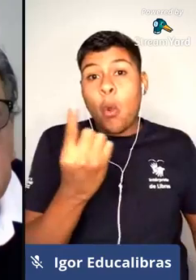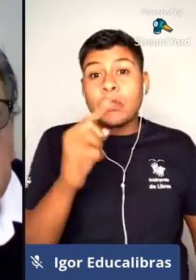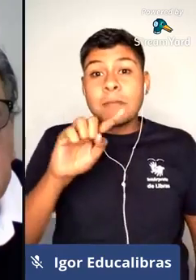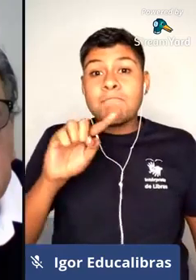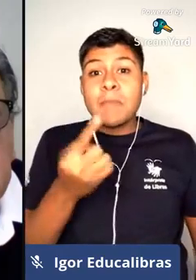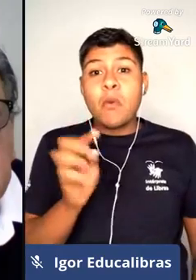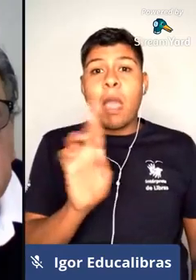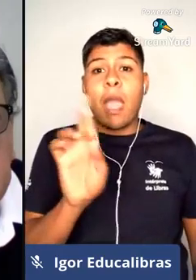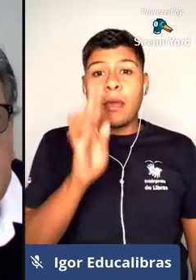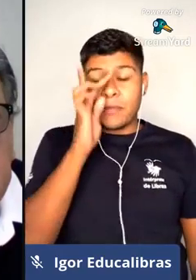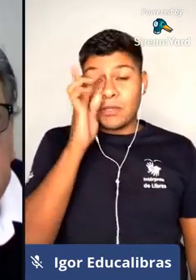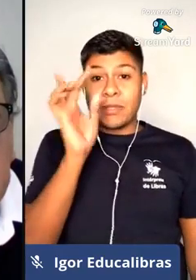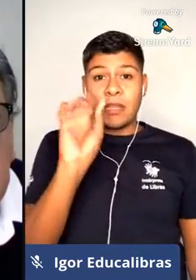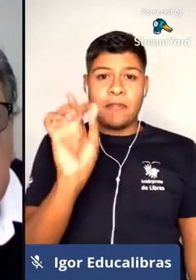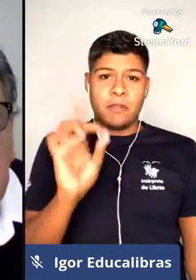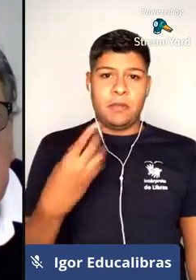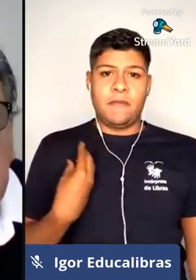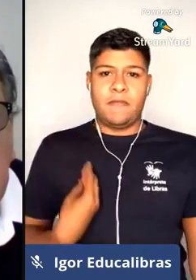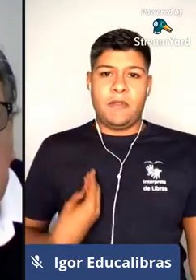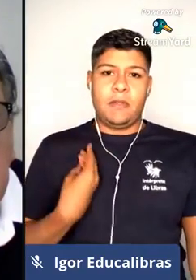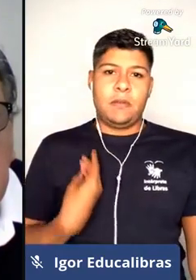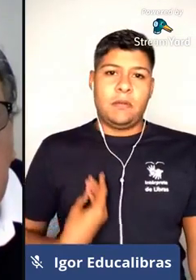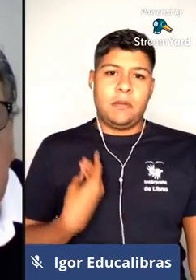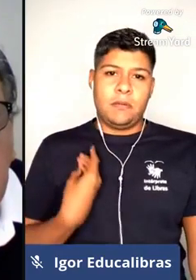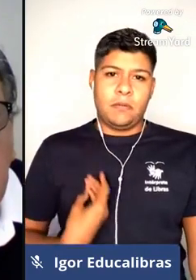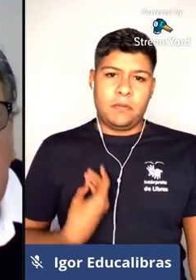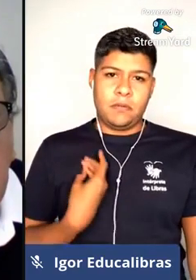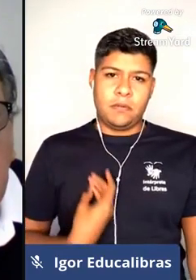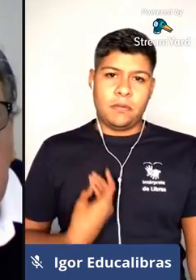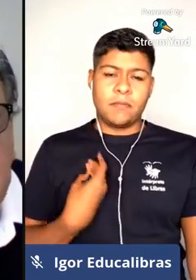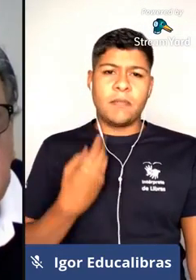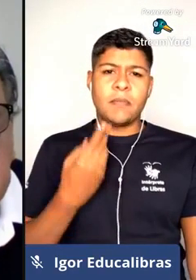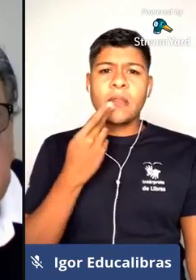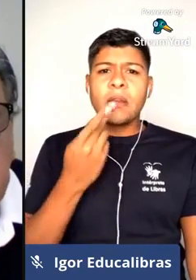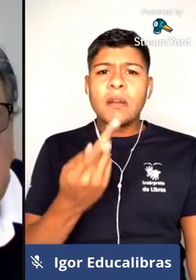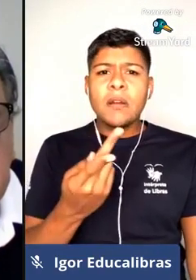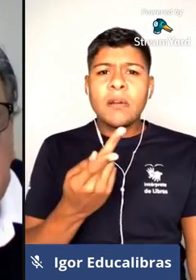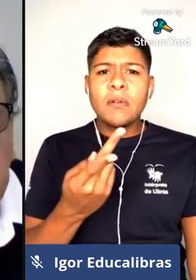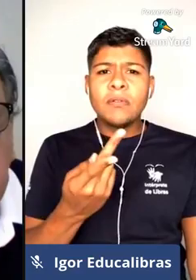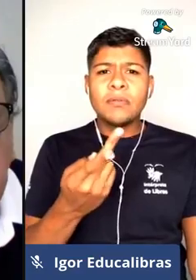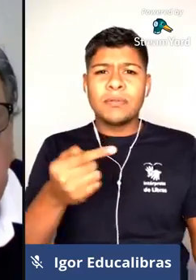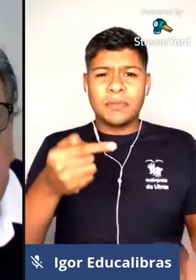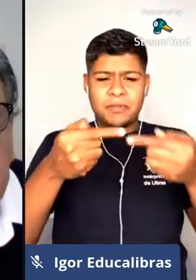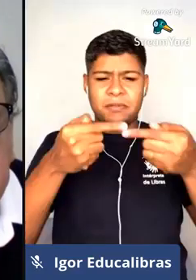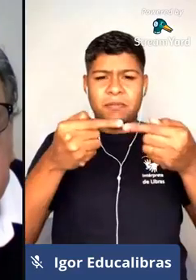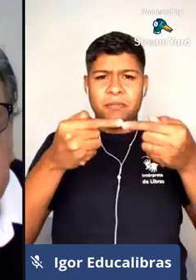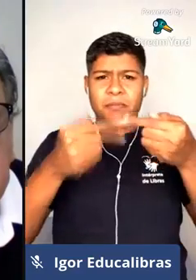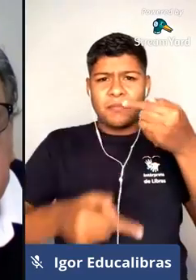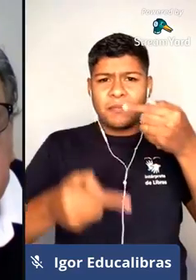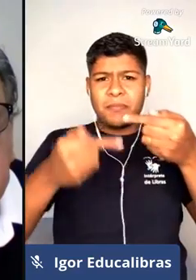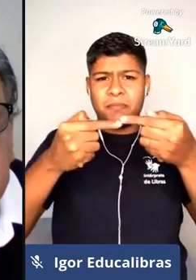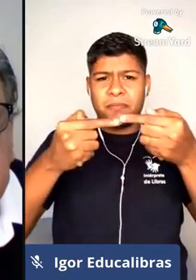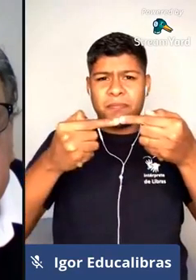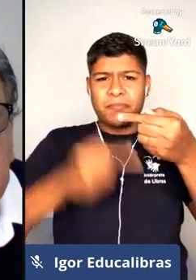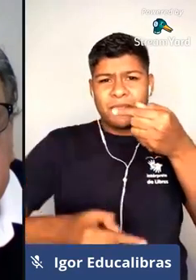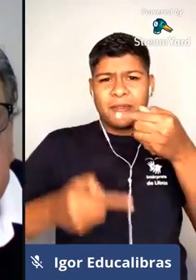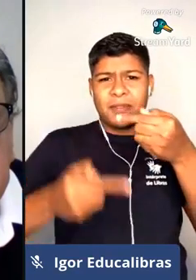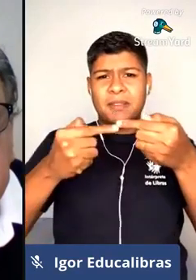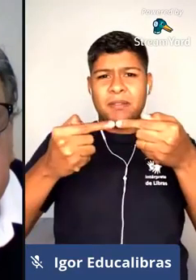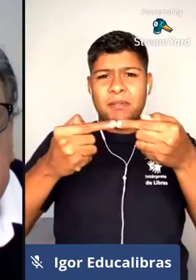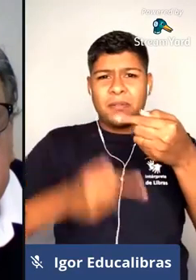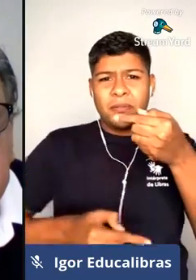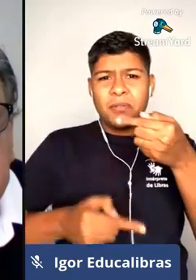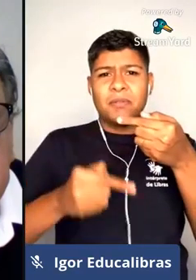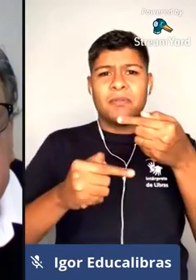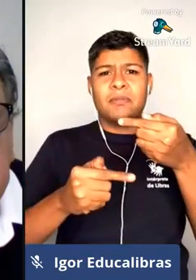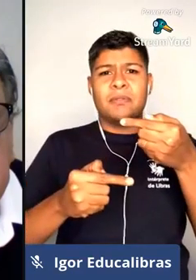uma pessoa com deficiência viver. Deixa eu falar uma coisa. Está cortando muito o som. Está picando muito